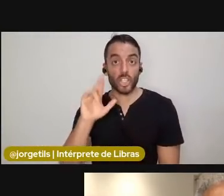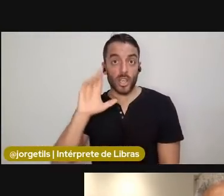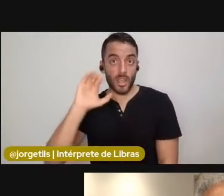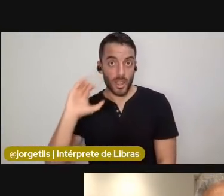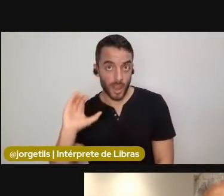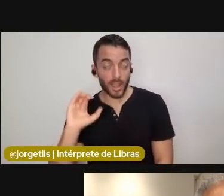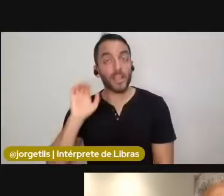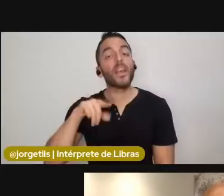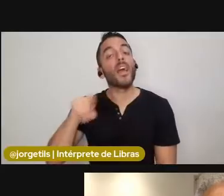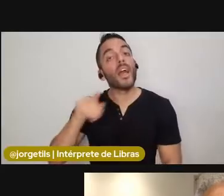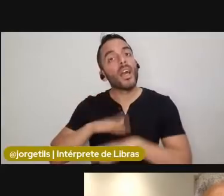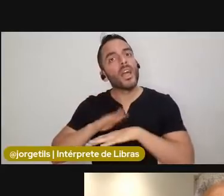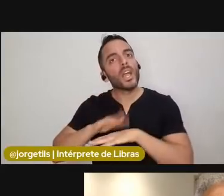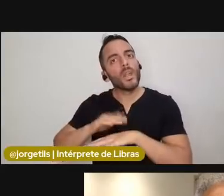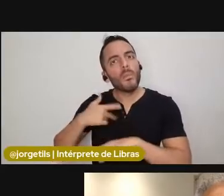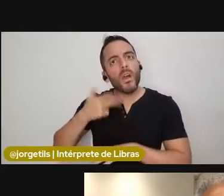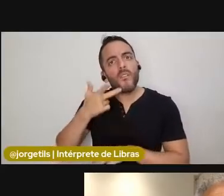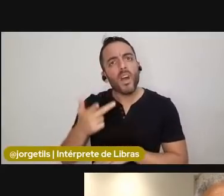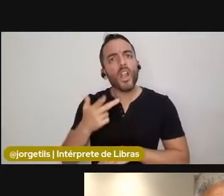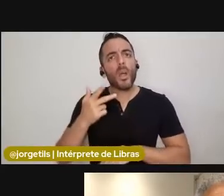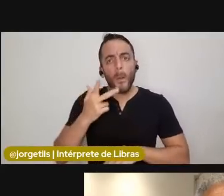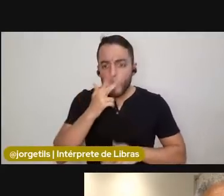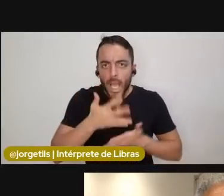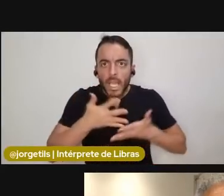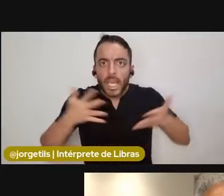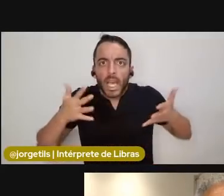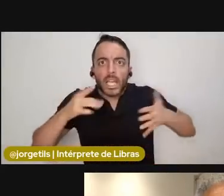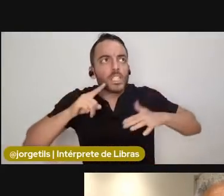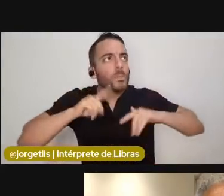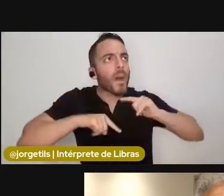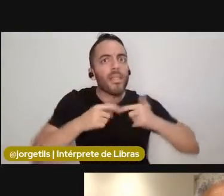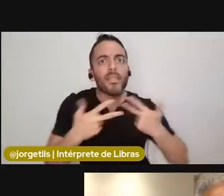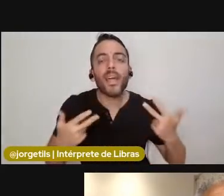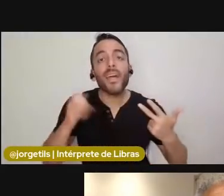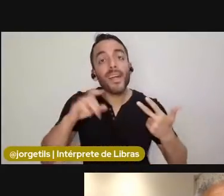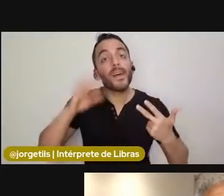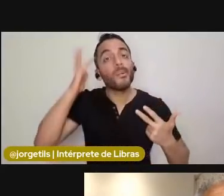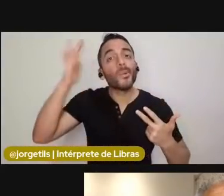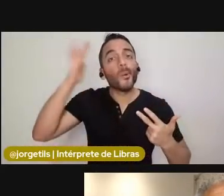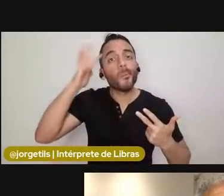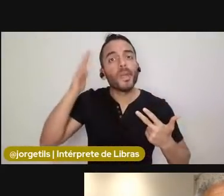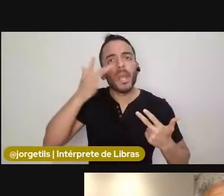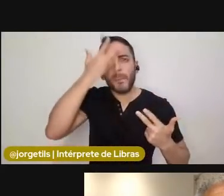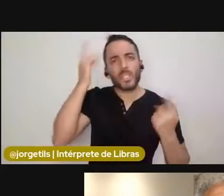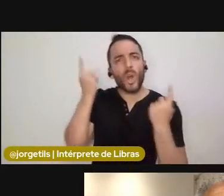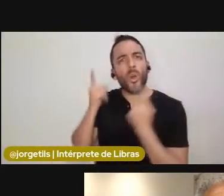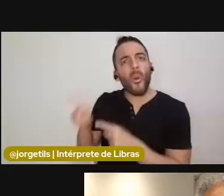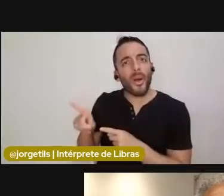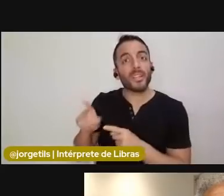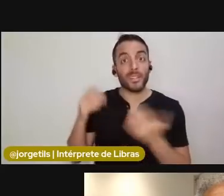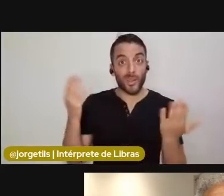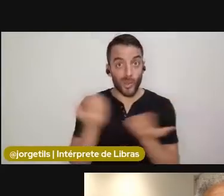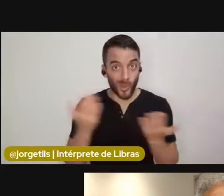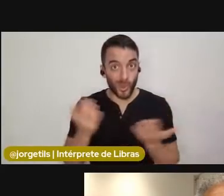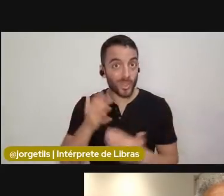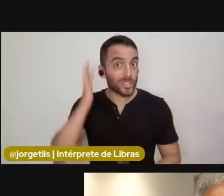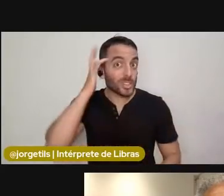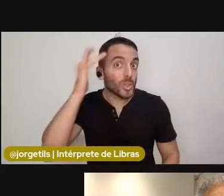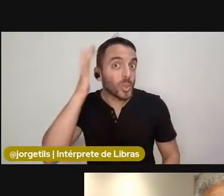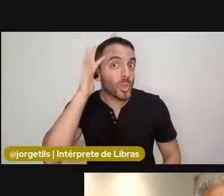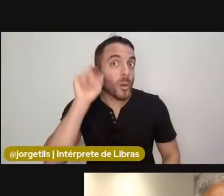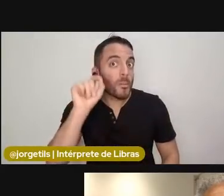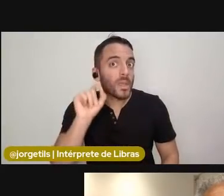ele foi atacado por grandes físicos por conta disso. Hoje, a utopia ela virou a tomografia de